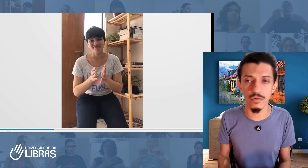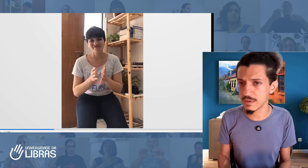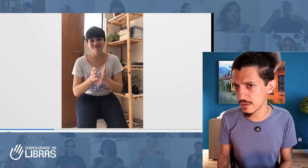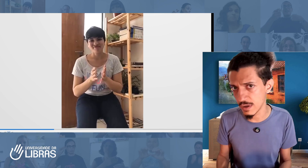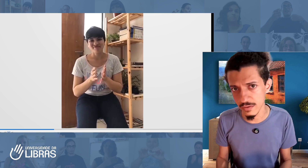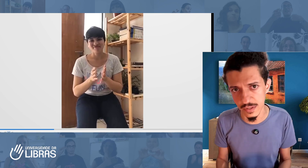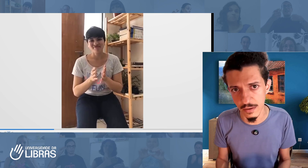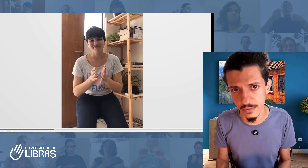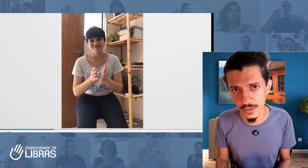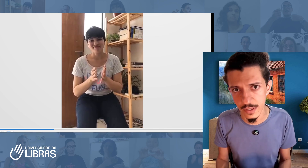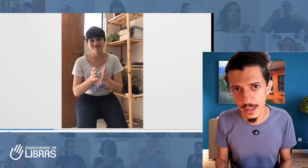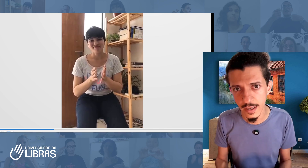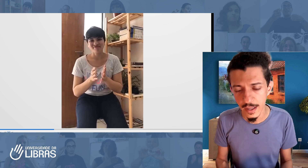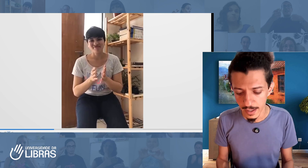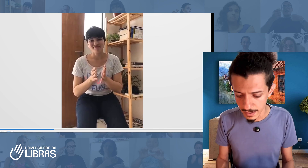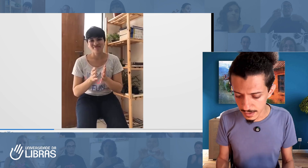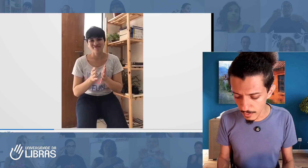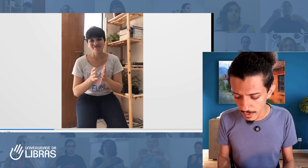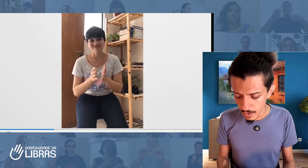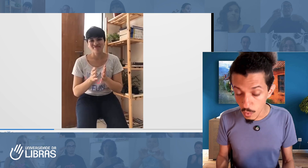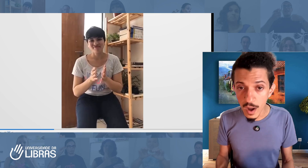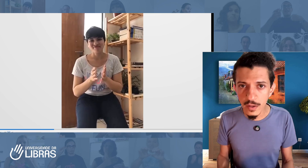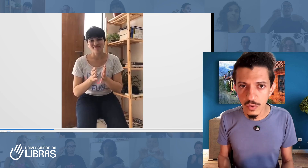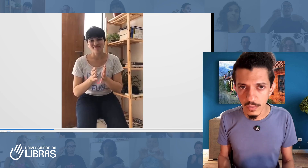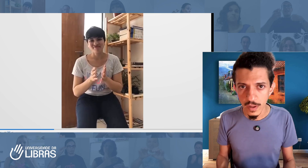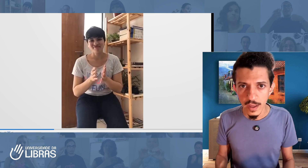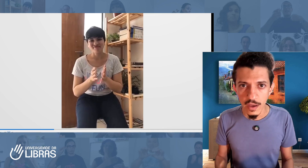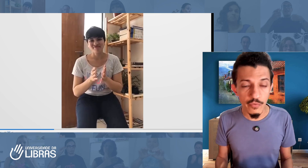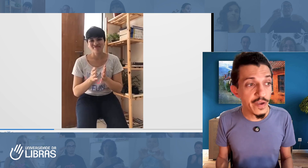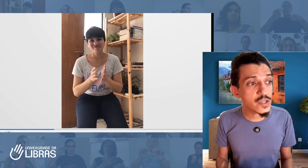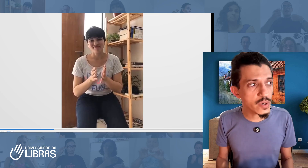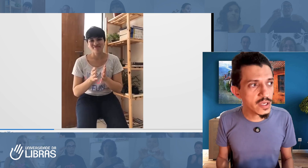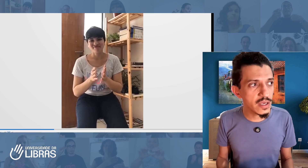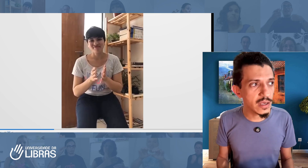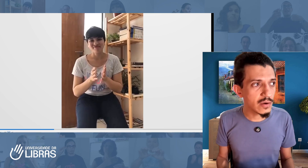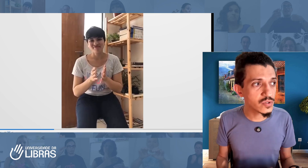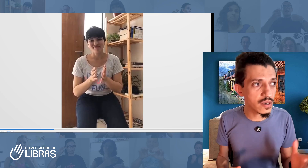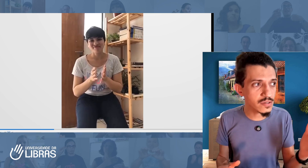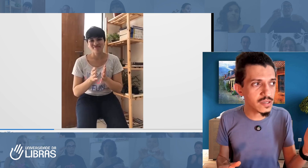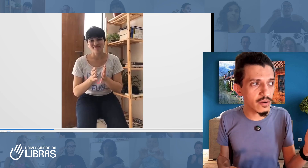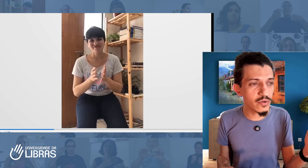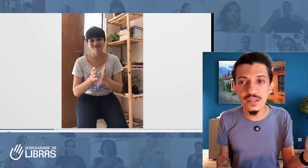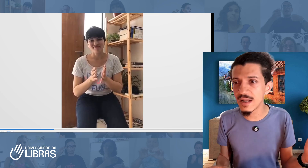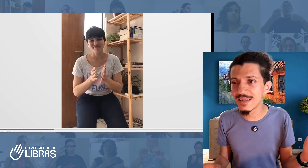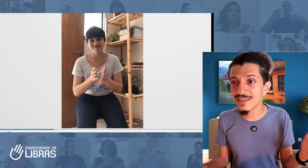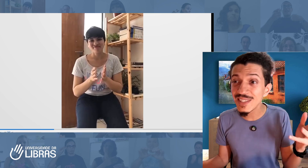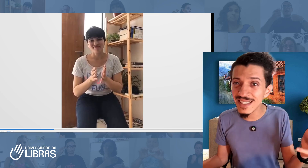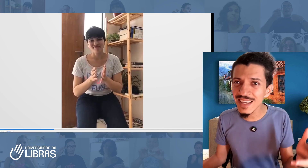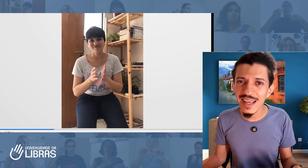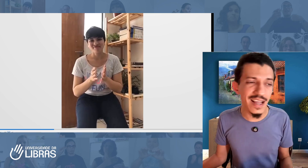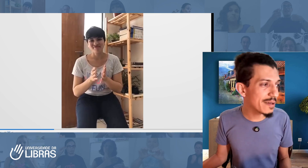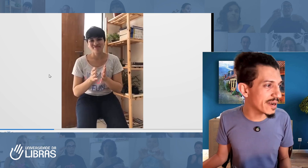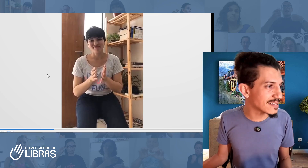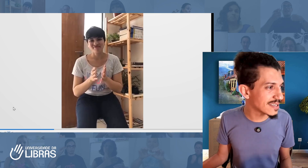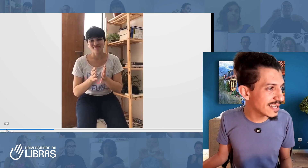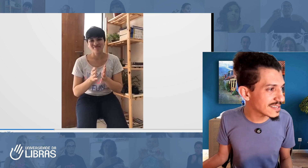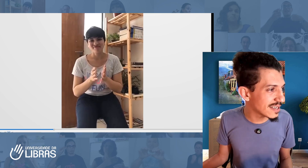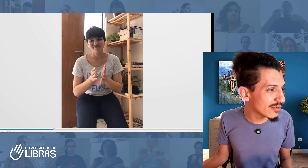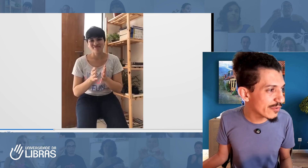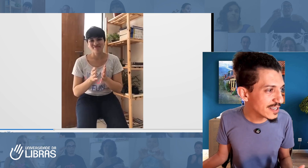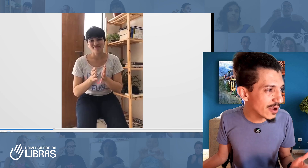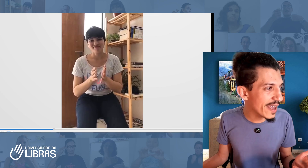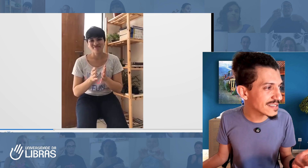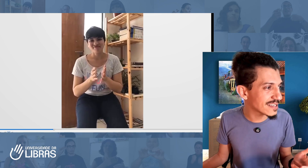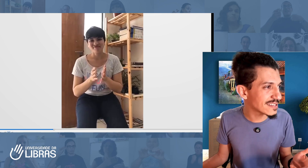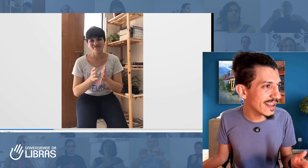aqui eu contando a história dos alunos. Então, quando eu vejo aqui os nossos alunos sinalizando assim, em Libras, e assim, não